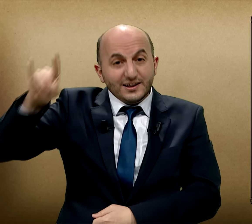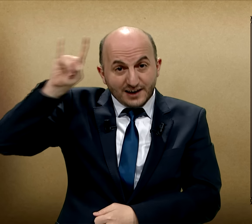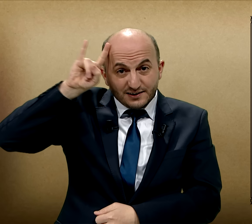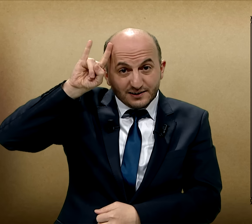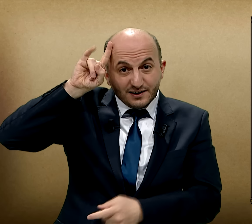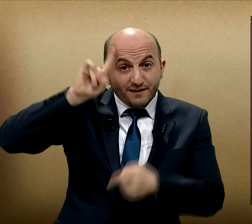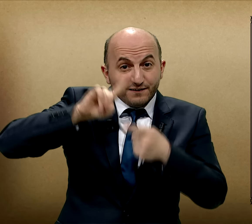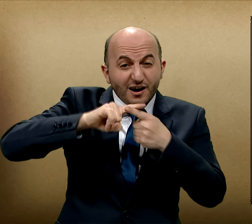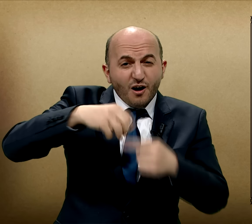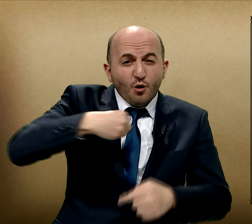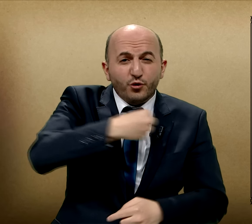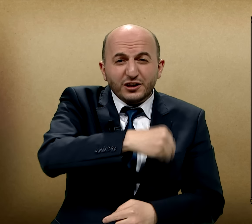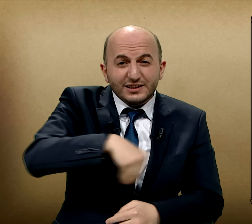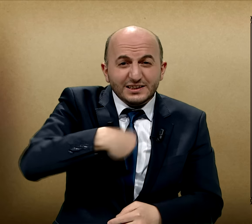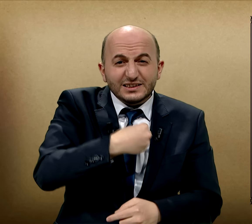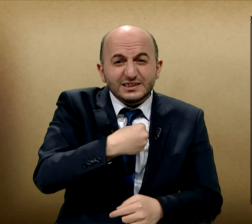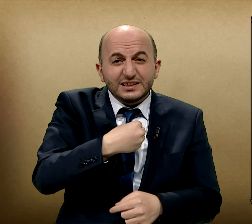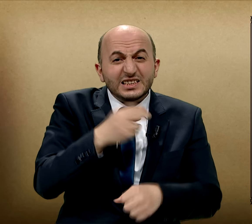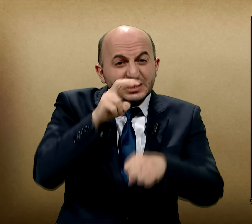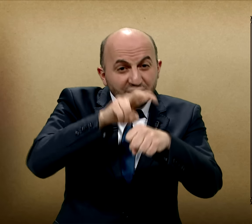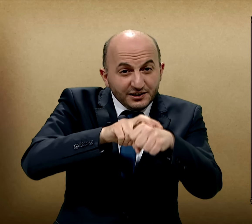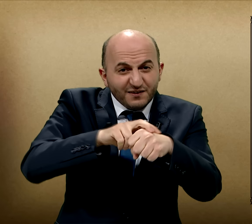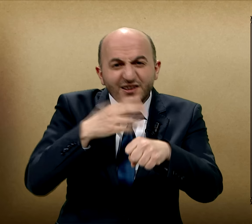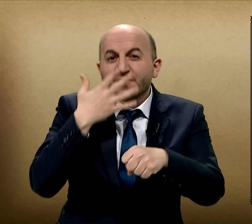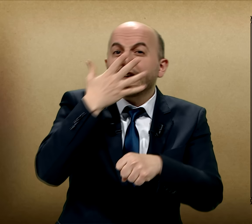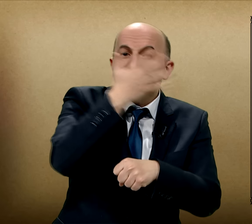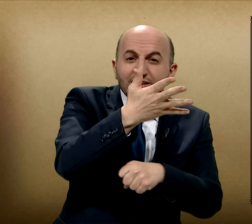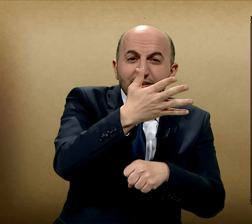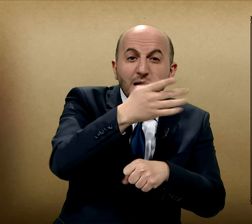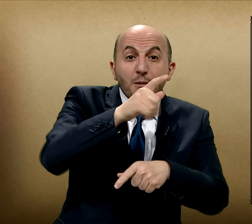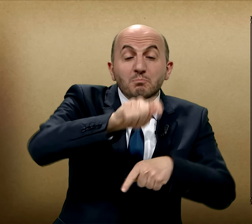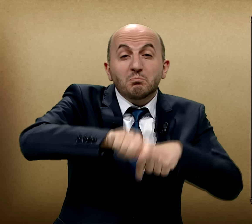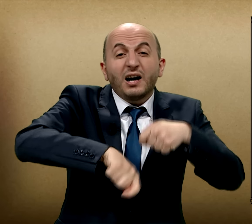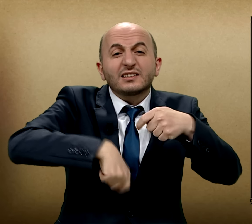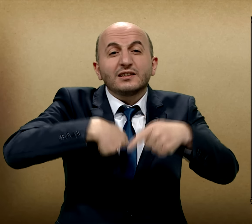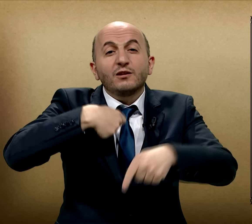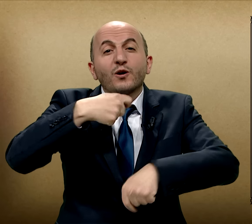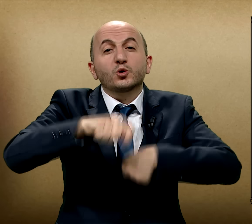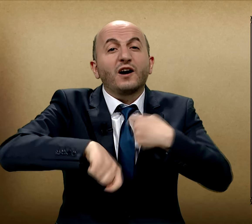Haset ve öfkenin, kin ve nefretin, batıl ve